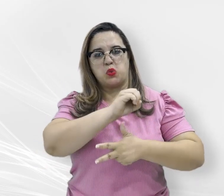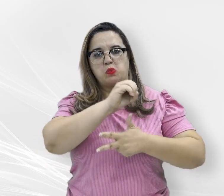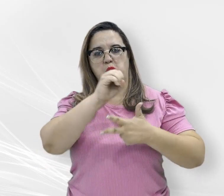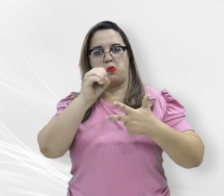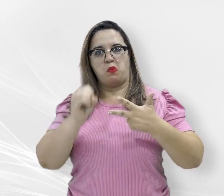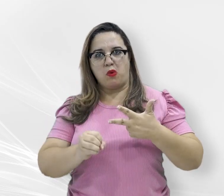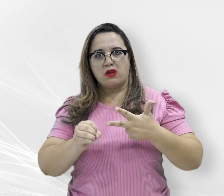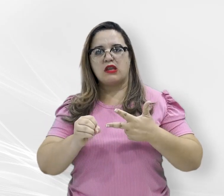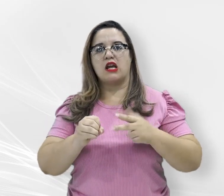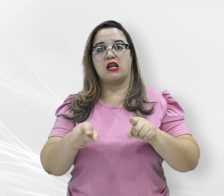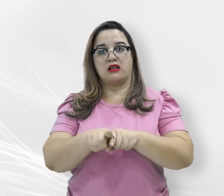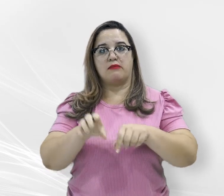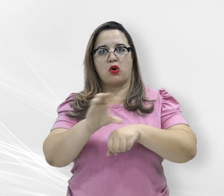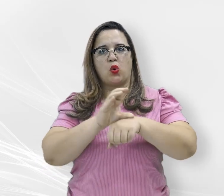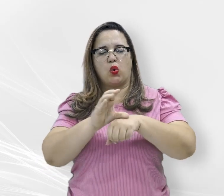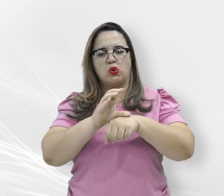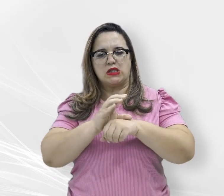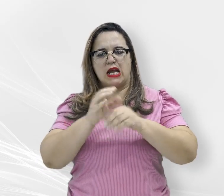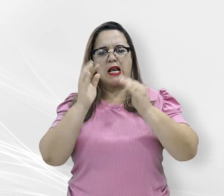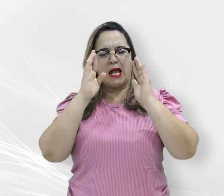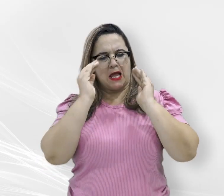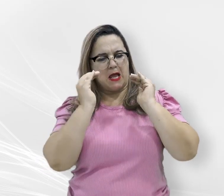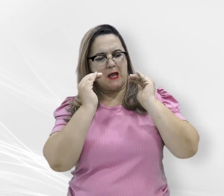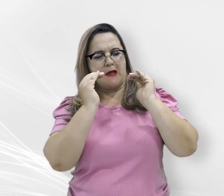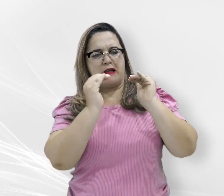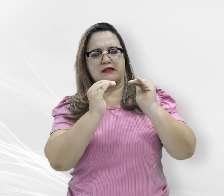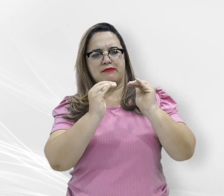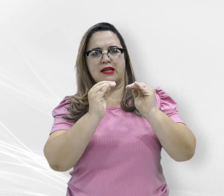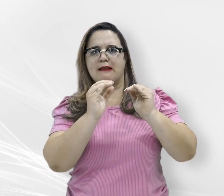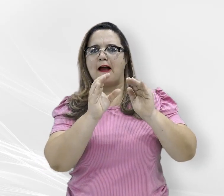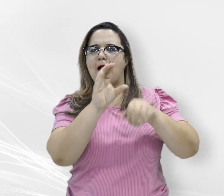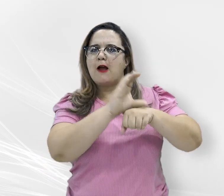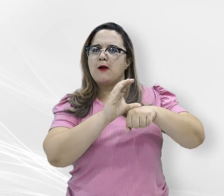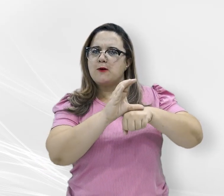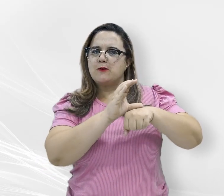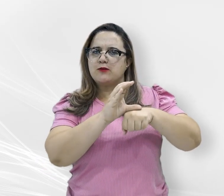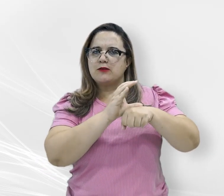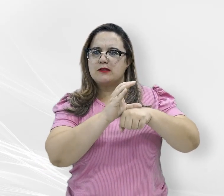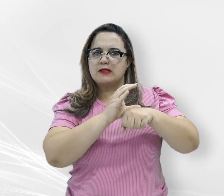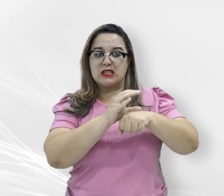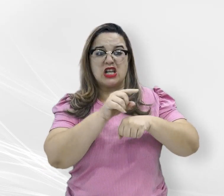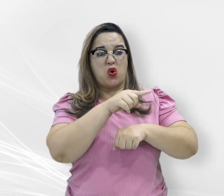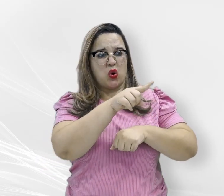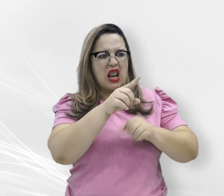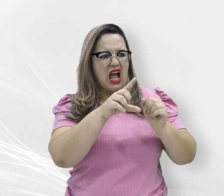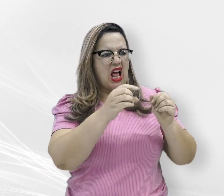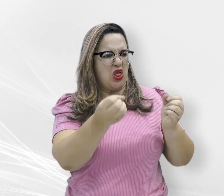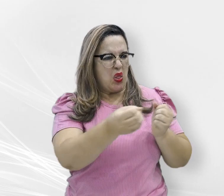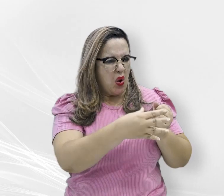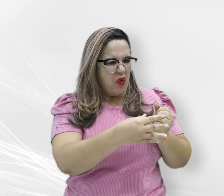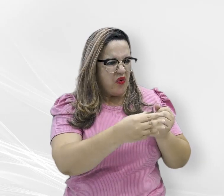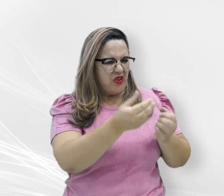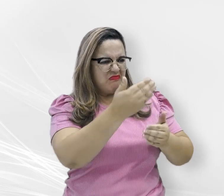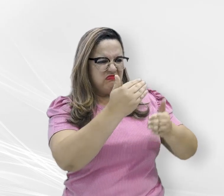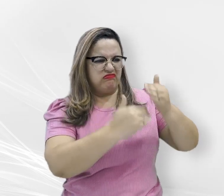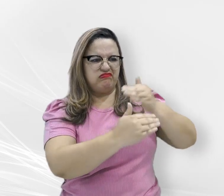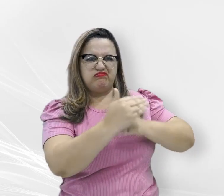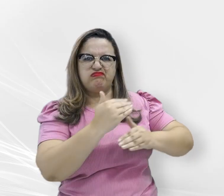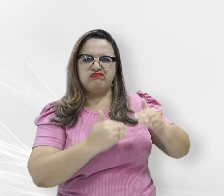Conselho Nacional a respeitarem o princípio constitucional da vedação do retrocesso social, o da prioridade absoluta aos direitos de